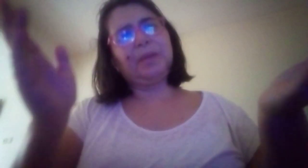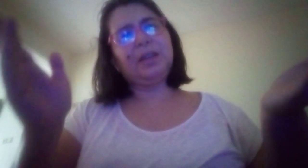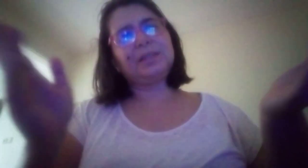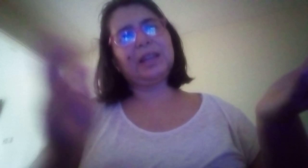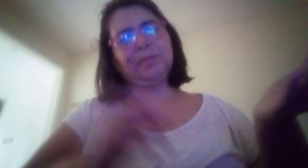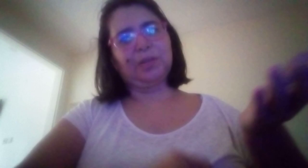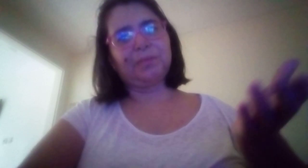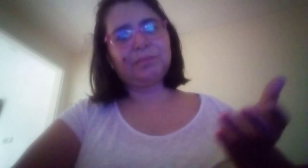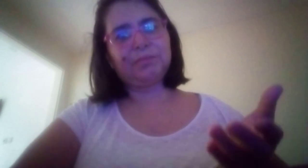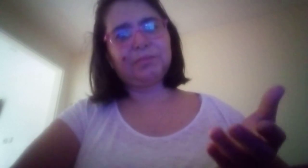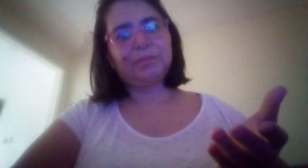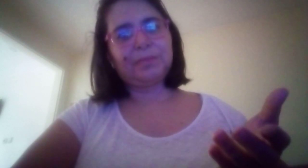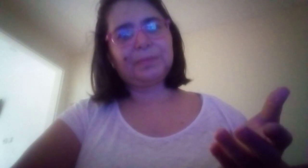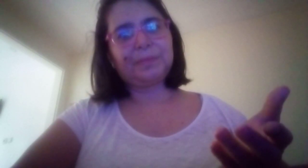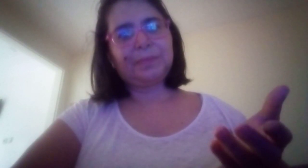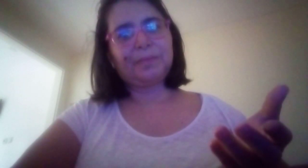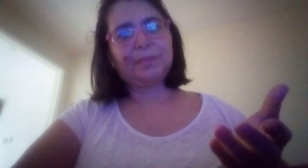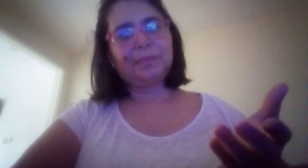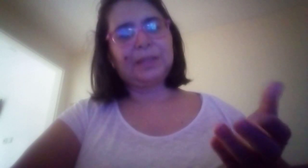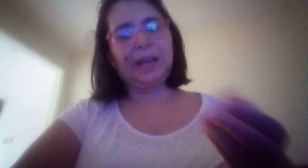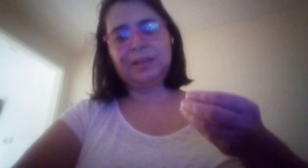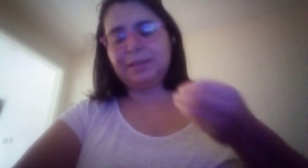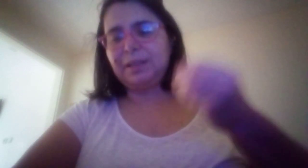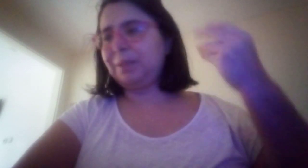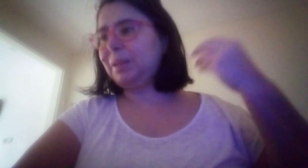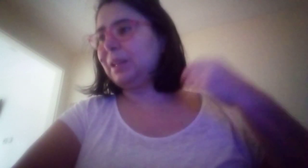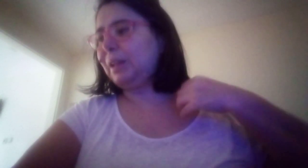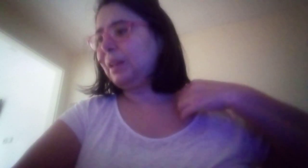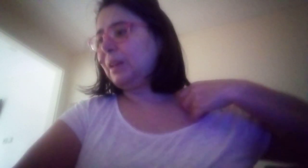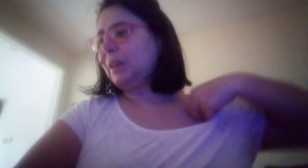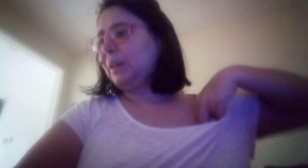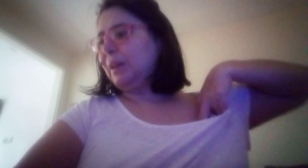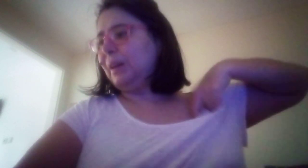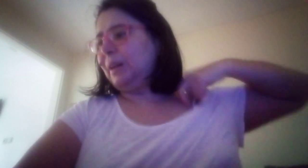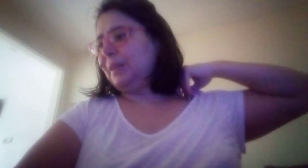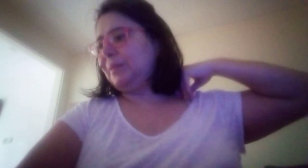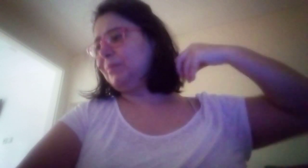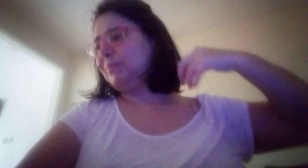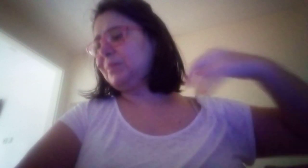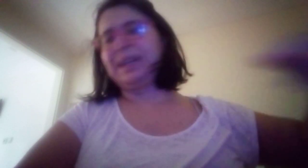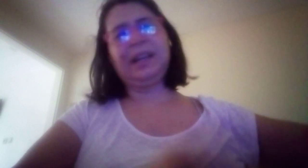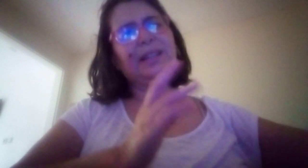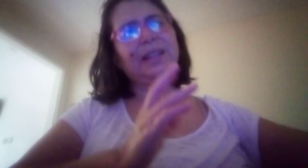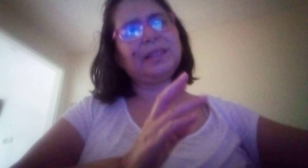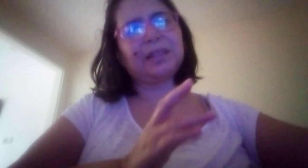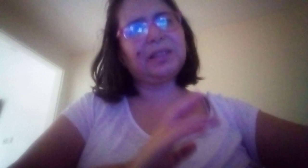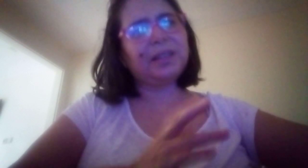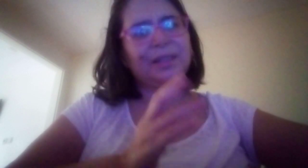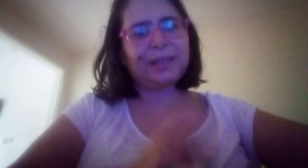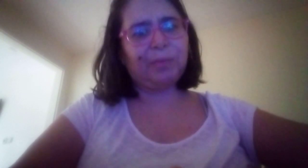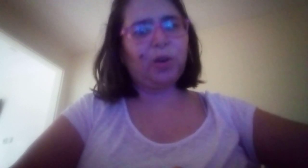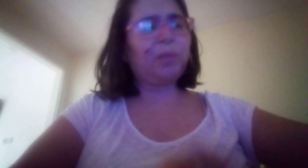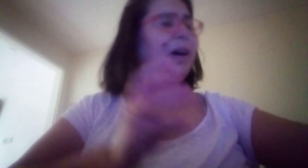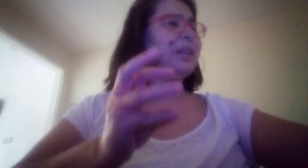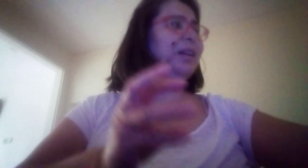hiç sevmiyorum yani size Yeminle e geleneksel tatları hiç sevmiyorum bak Allaha